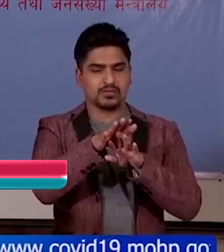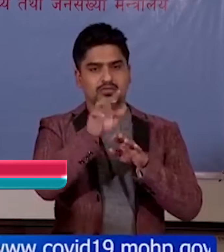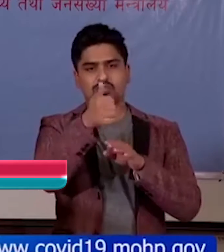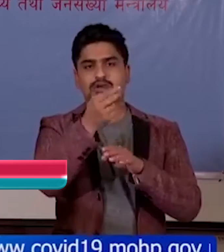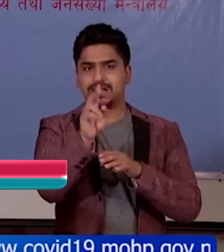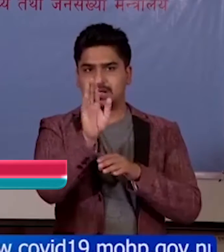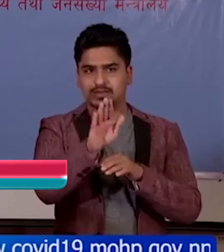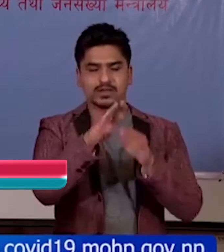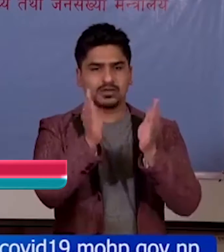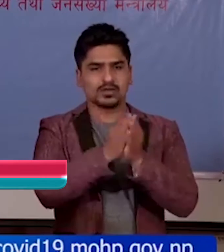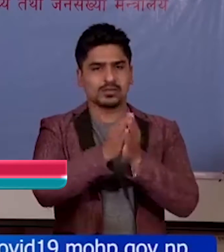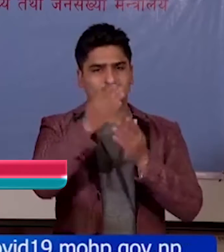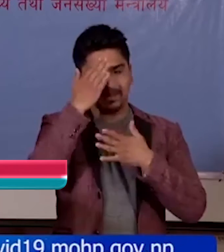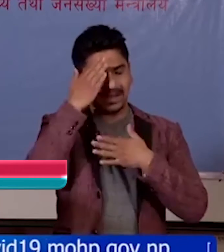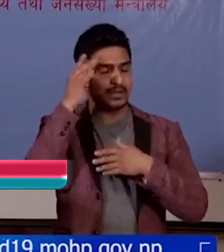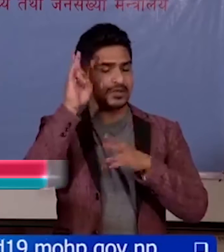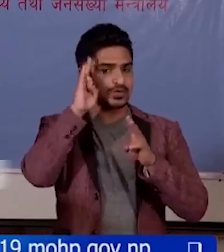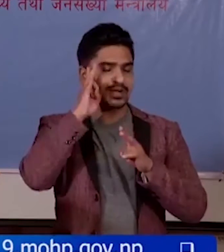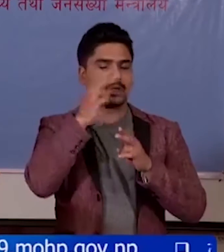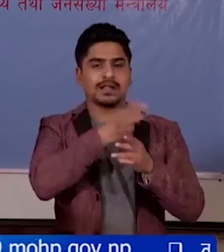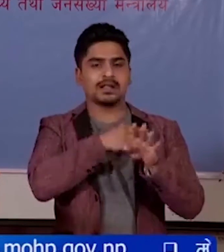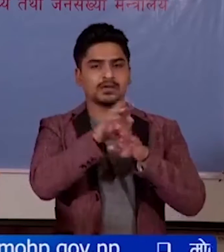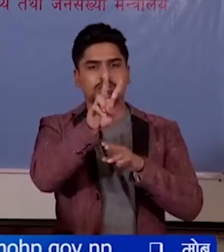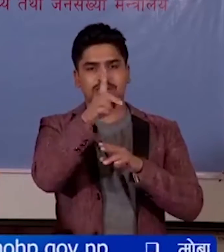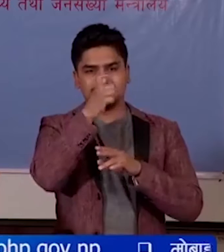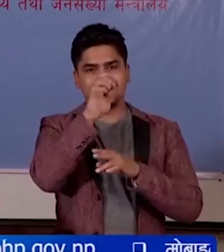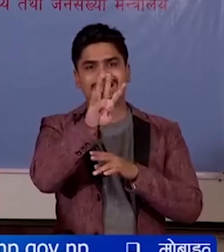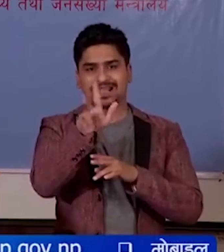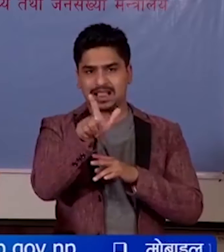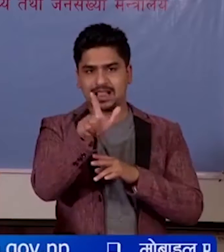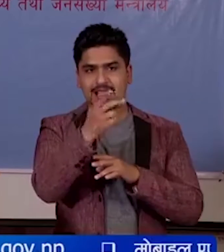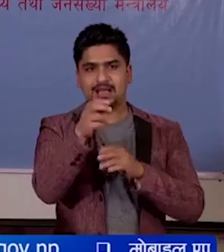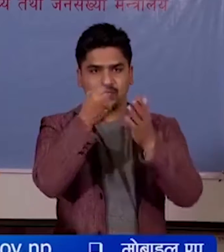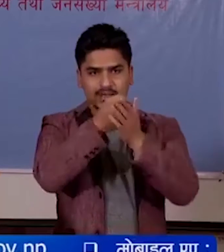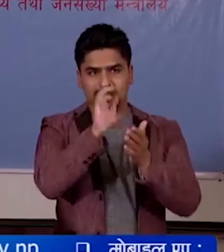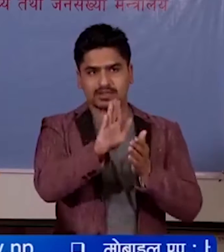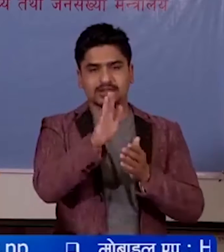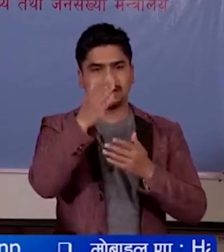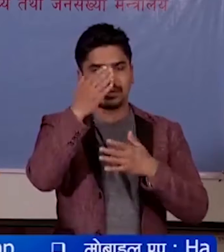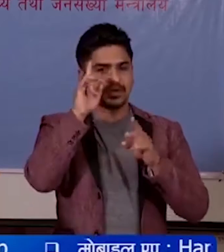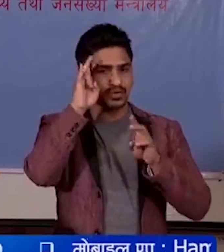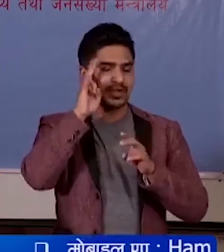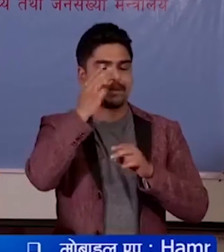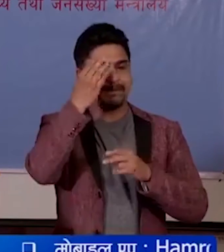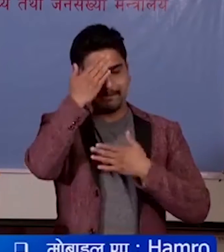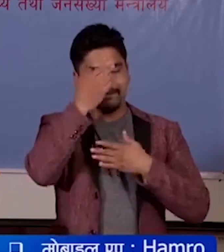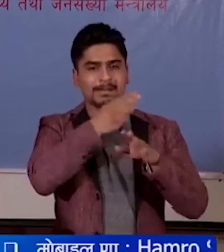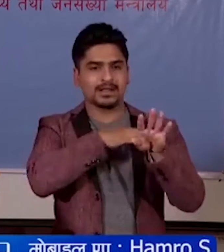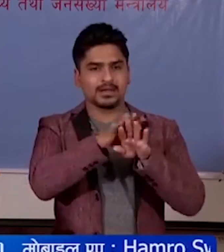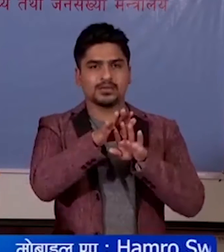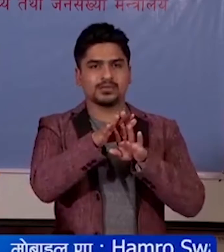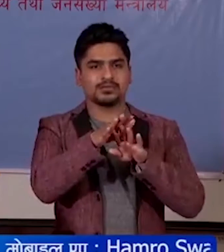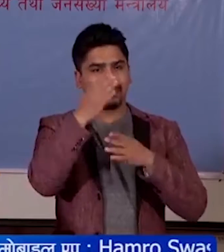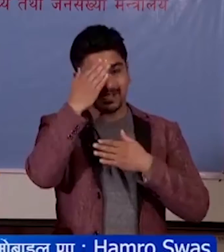रेड जोनमा हुनेको सङ्ख्या 247 पुगेको छ। यो रेड जोनमा भएको सम्भावित संक्रमित हुन सक्ने